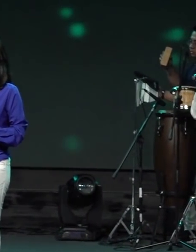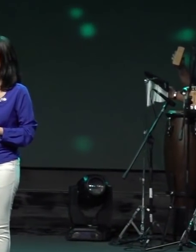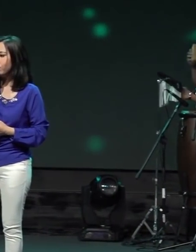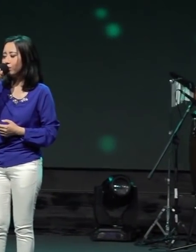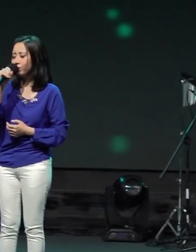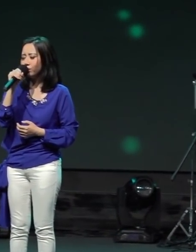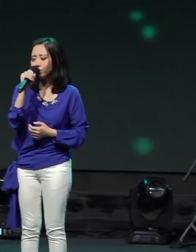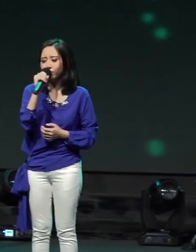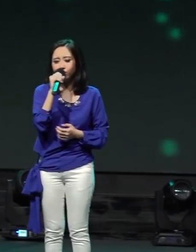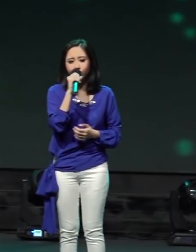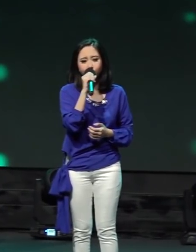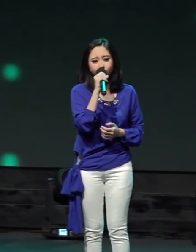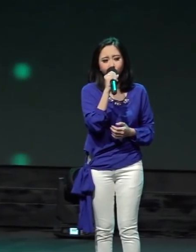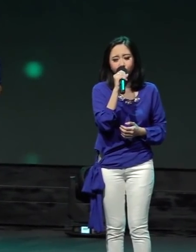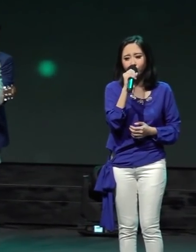hidupku.